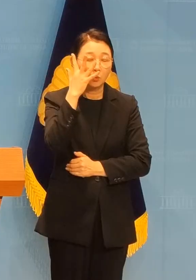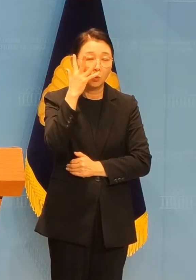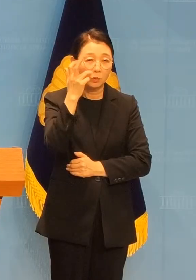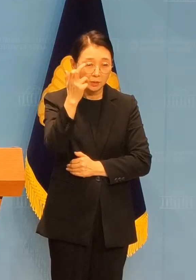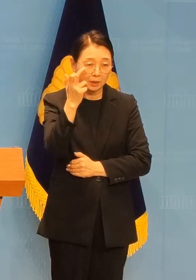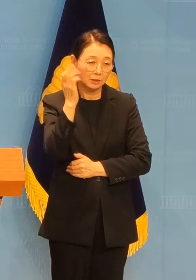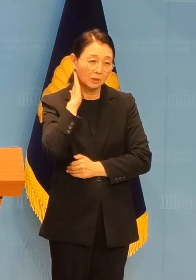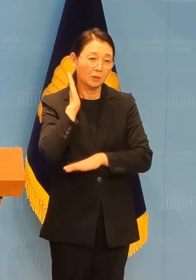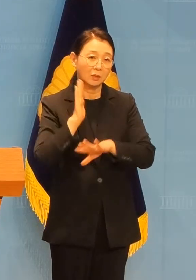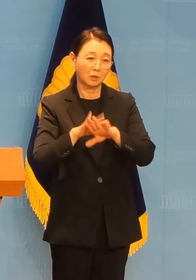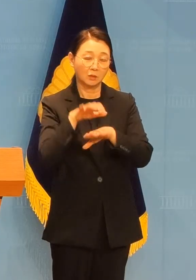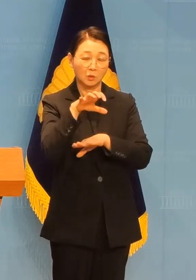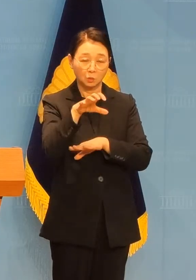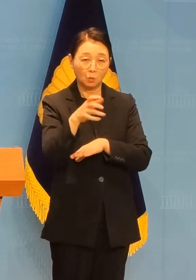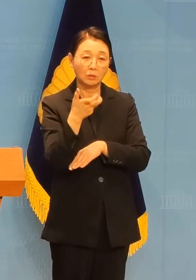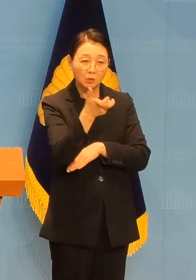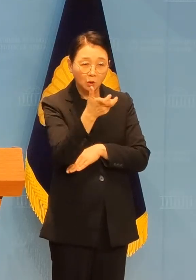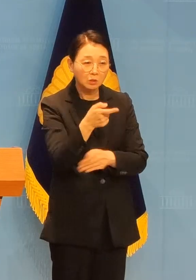전입신고를 했습니다.